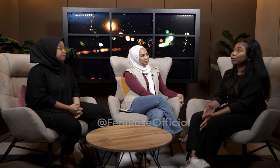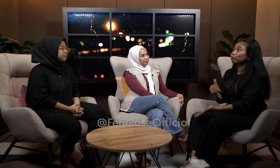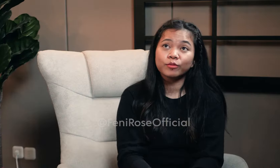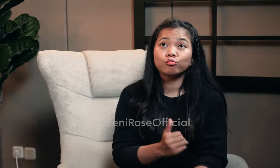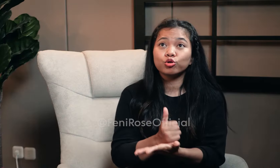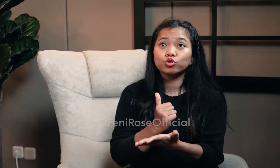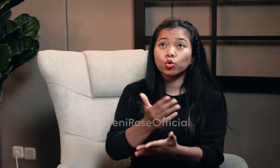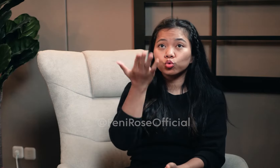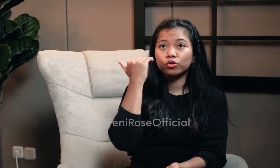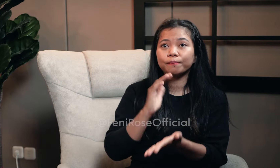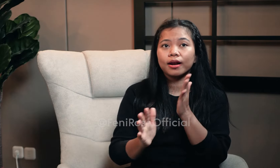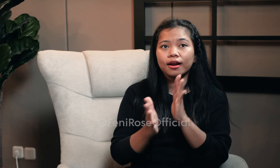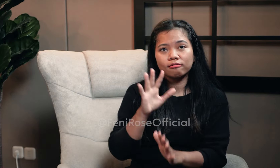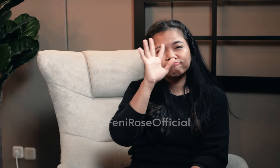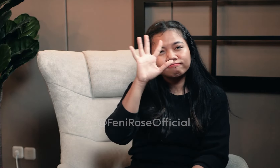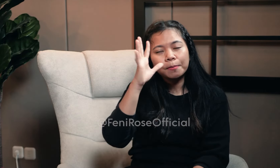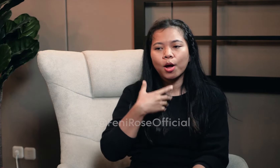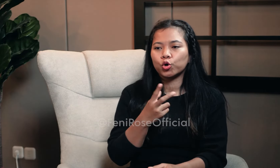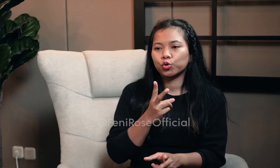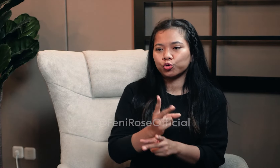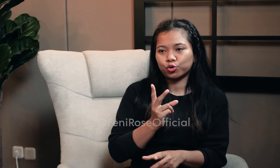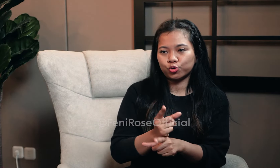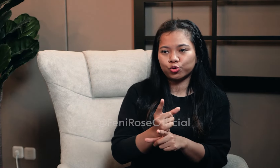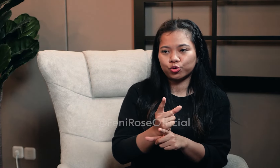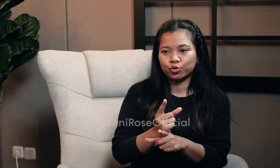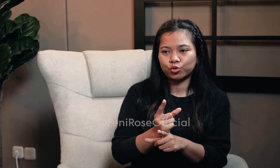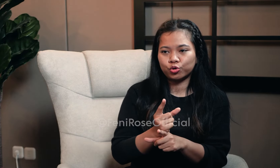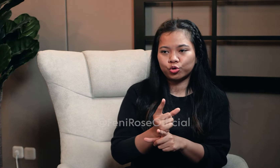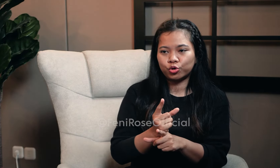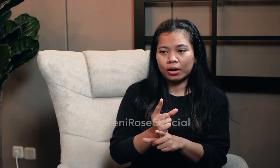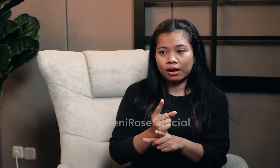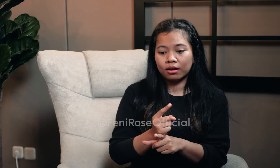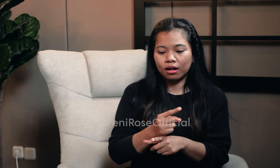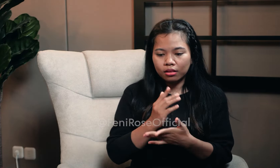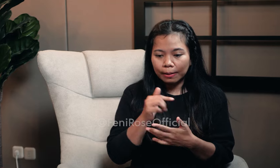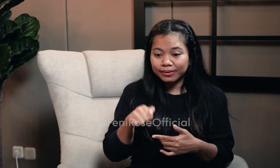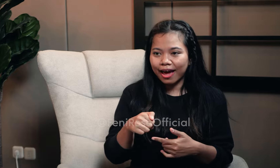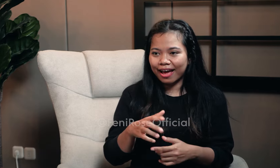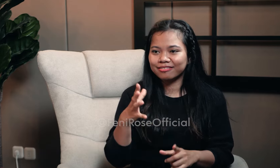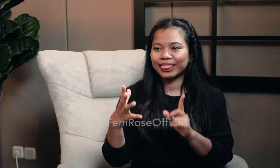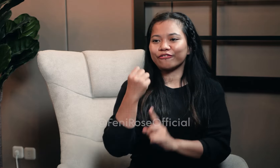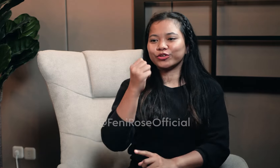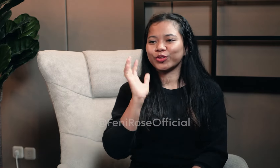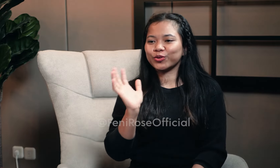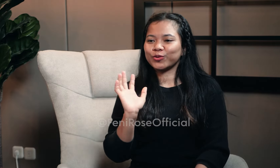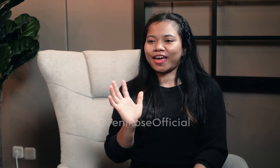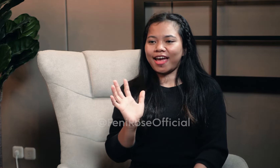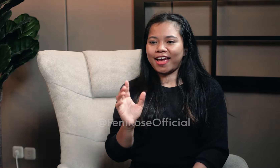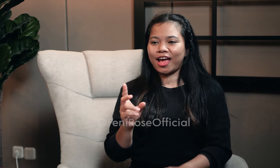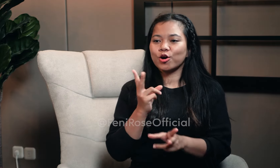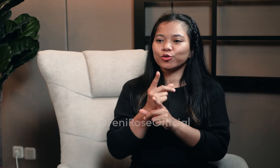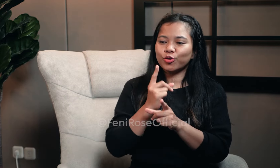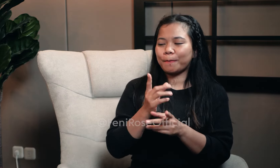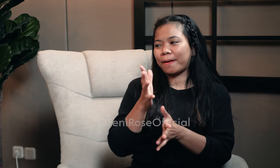terl sebetulnya dulu pernah ee rencana ingin E mimpian saya tuh menjadi guru heeh tapi ee